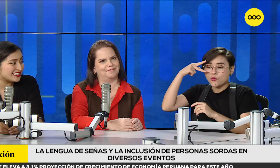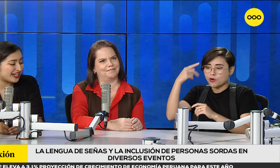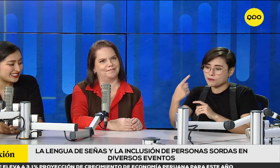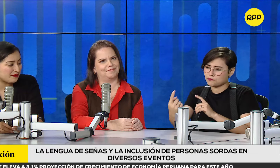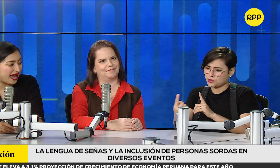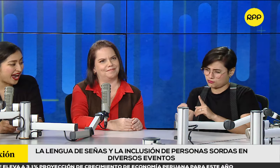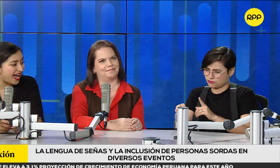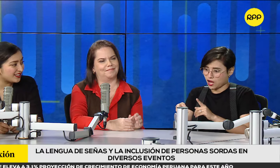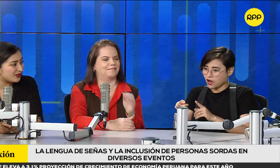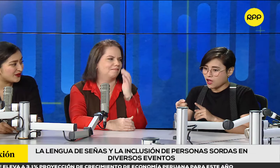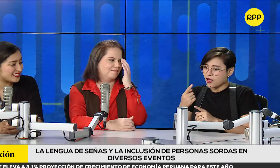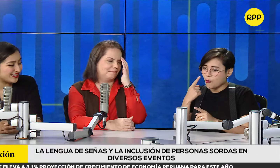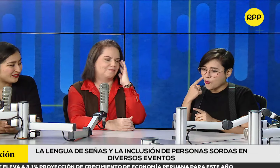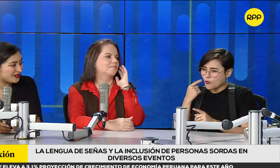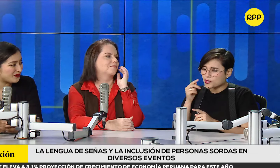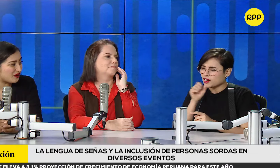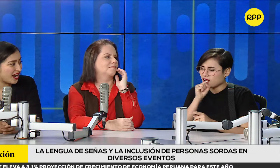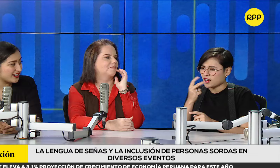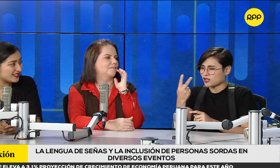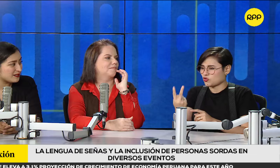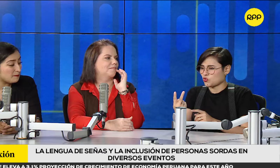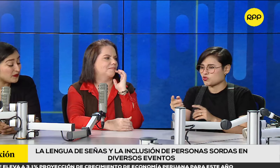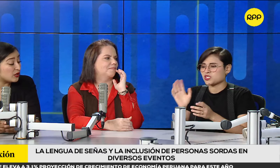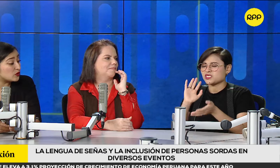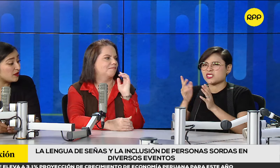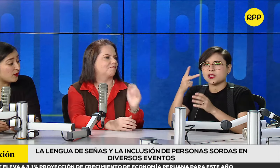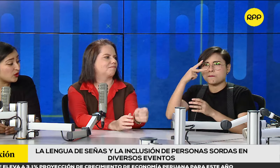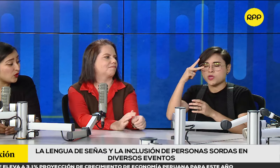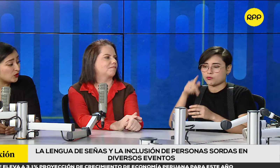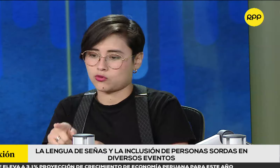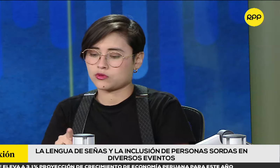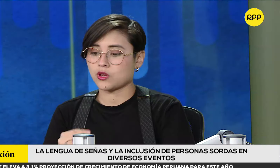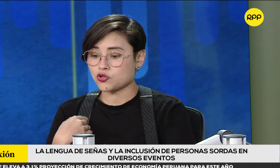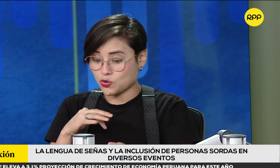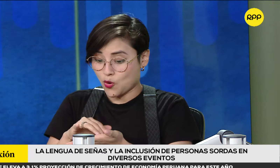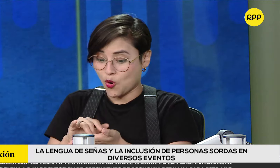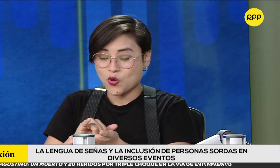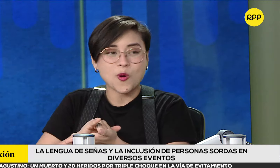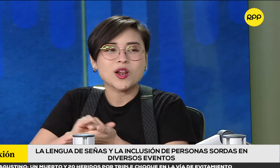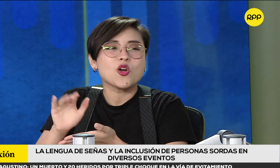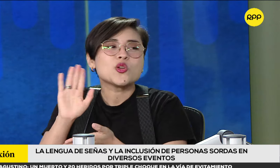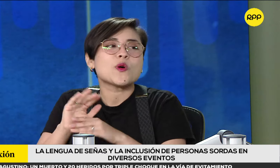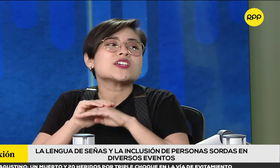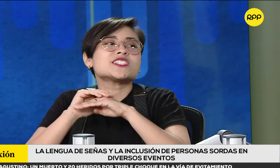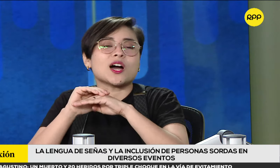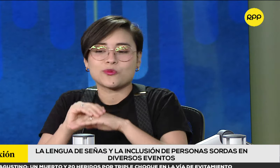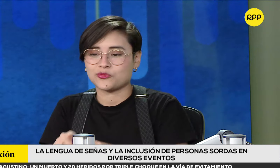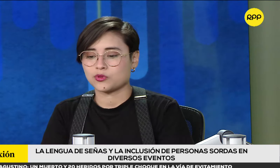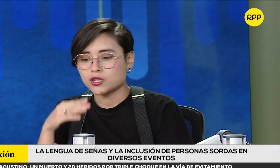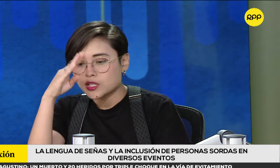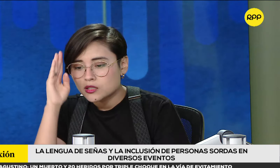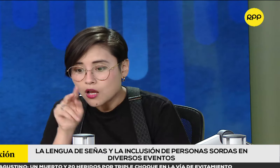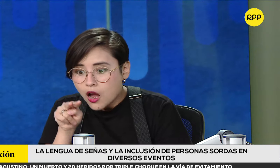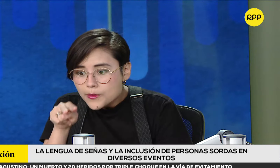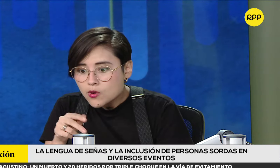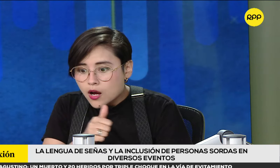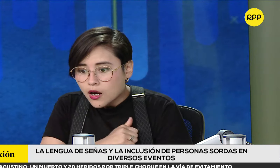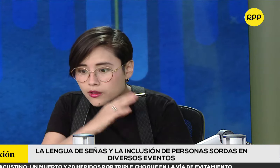Instagram. Está viajando, está yendo a varios lugares. Inclusive, me acuerdo cuando hice un live con Noel Chagriz y yo me uní a ese